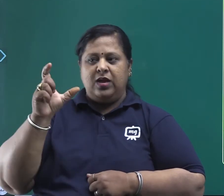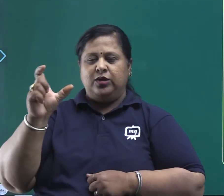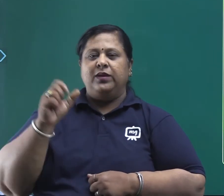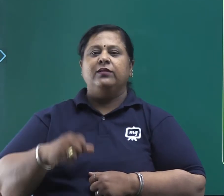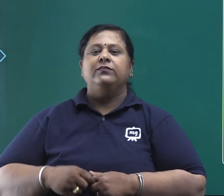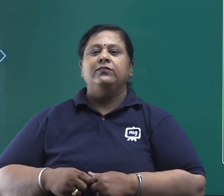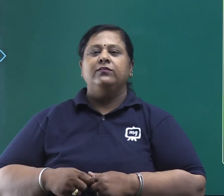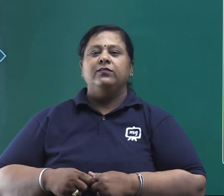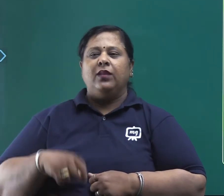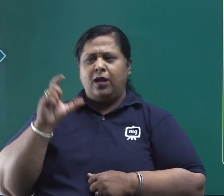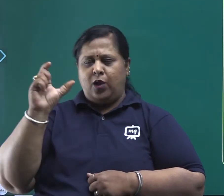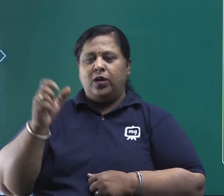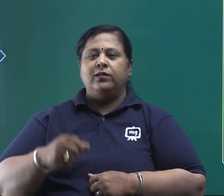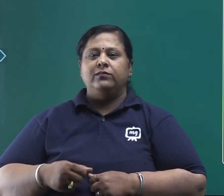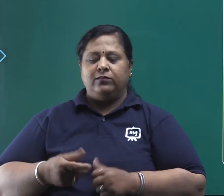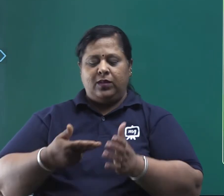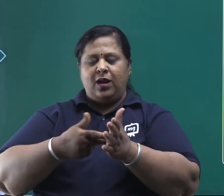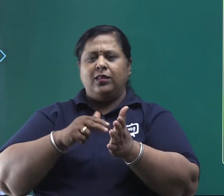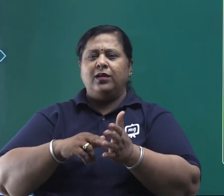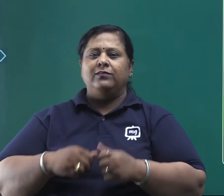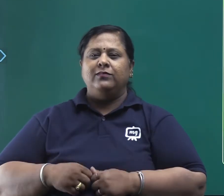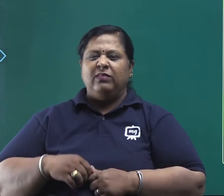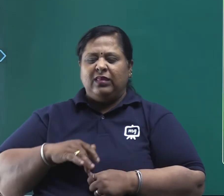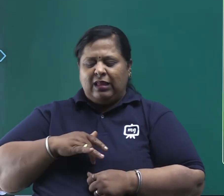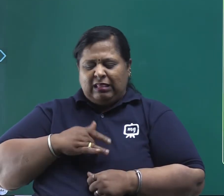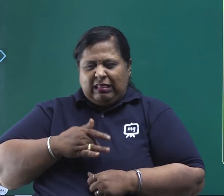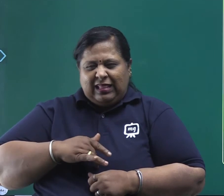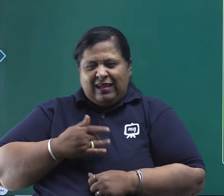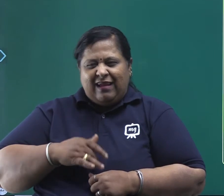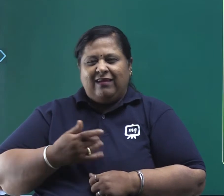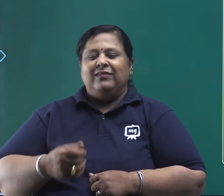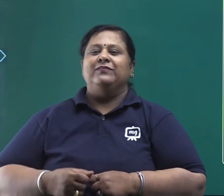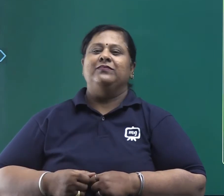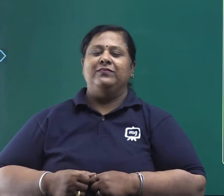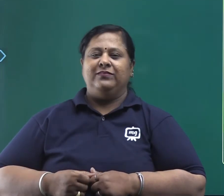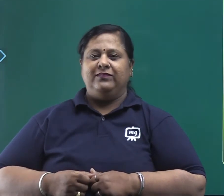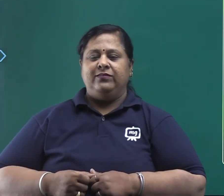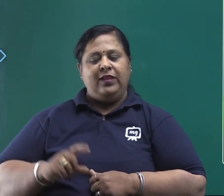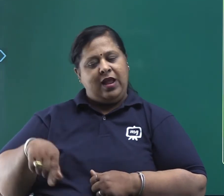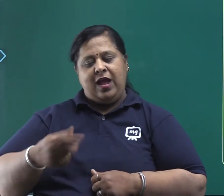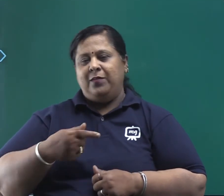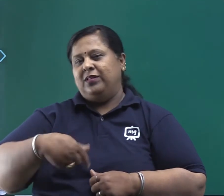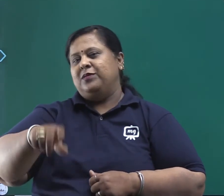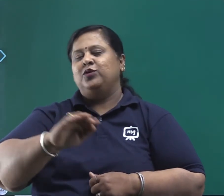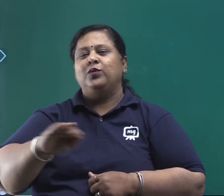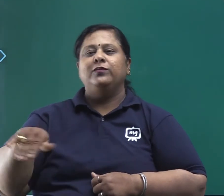है करुणा, अर्थ होगा दया। आगे बढ़ते हैं